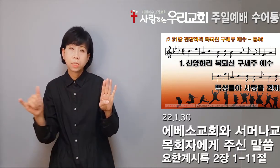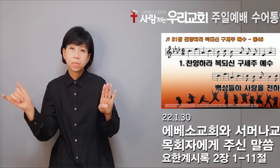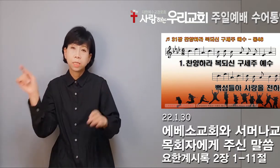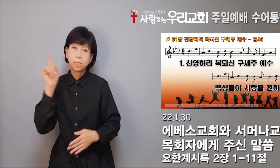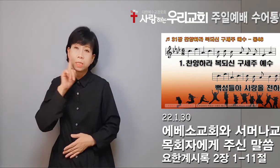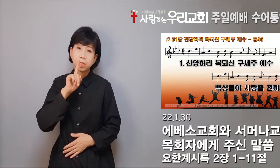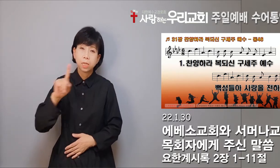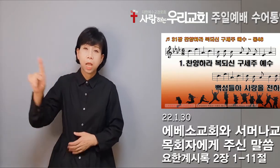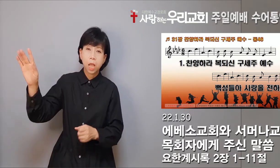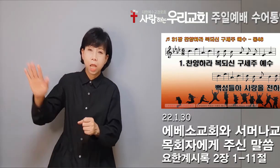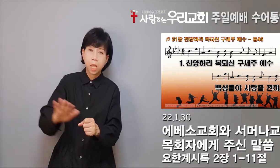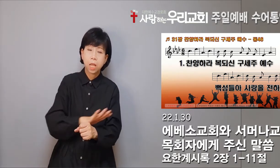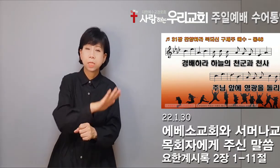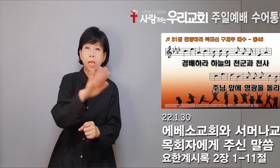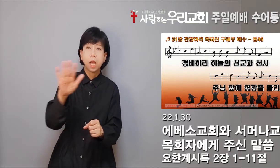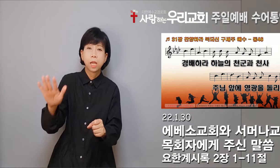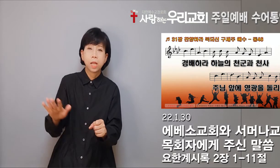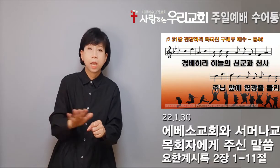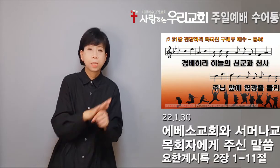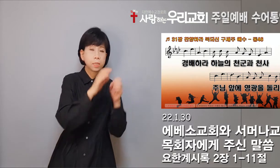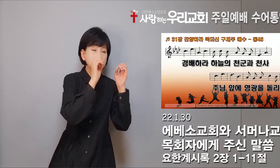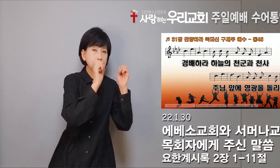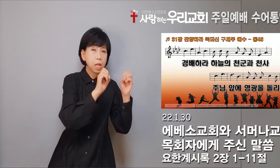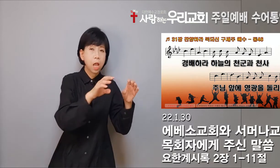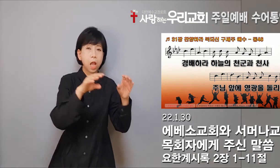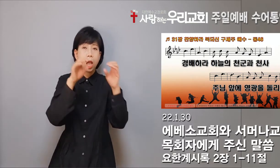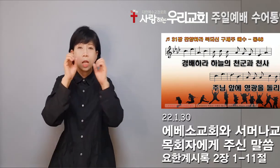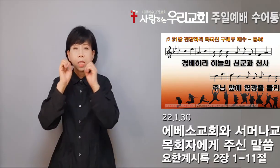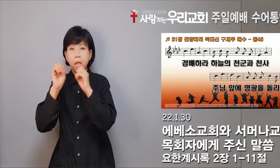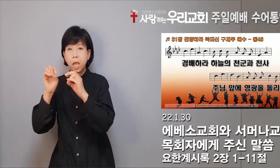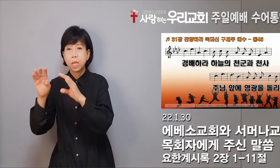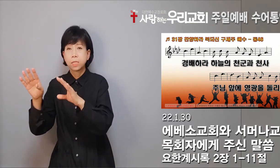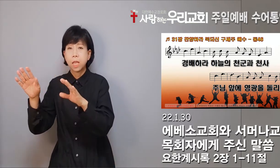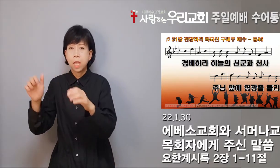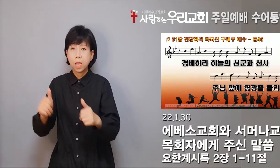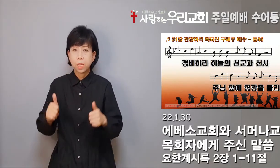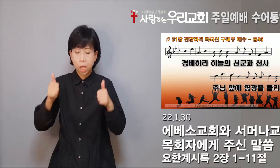백성들아 사랑을 전하세